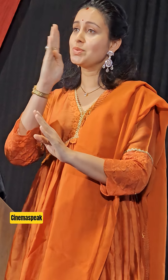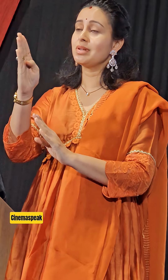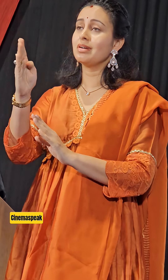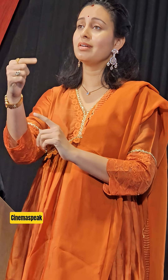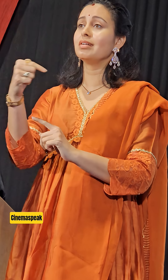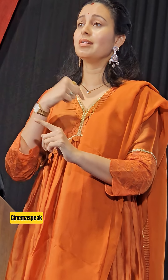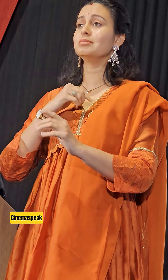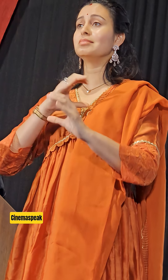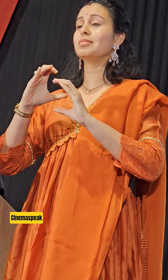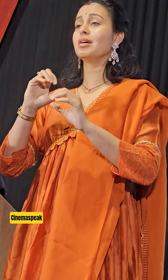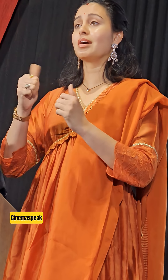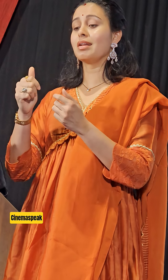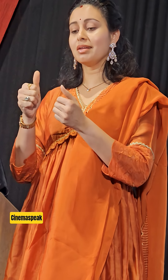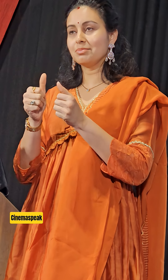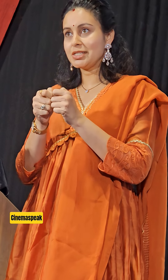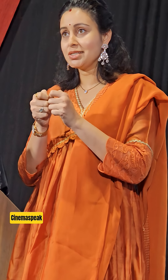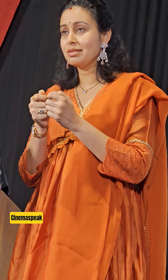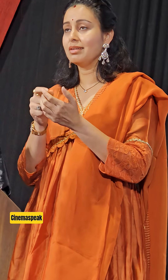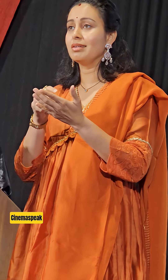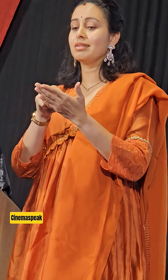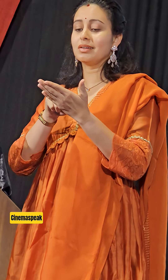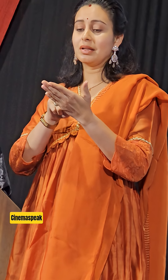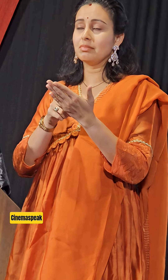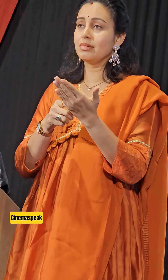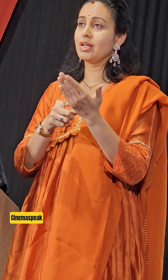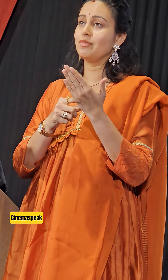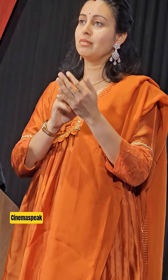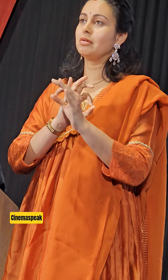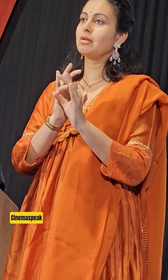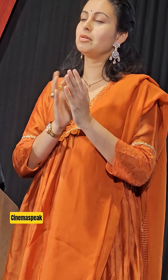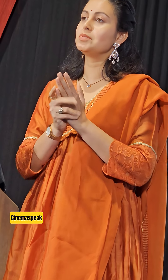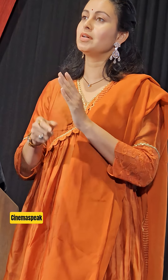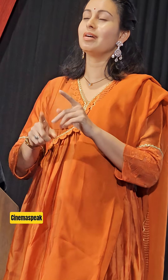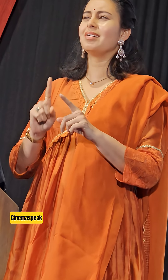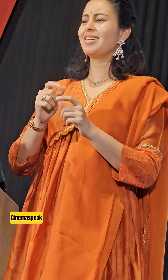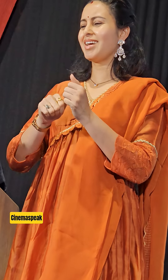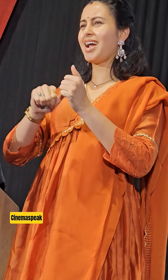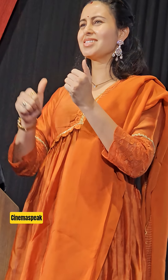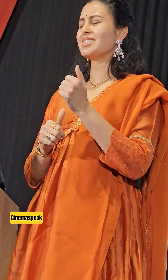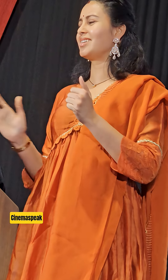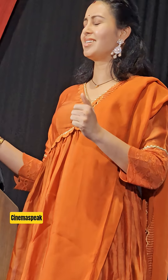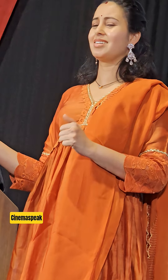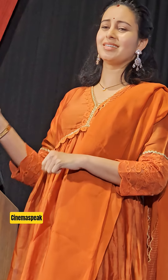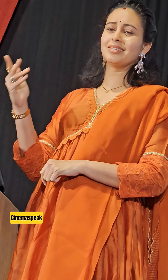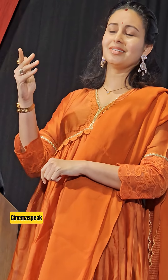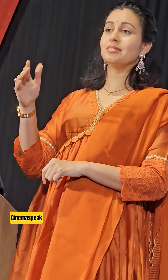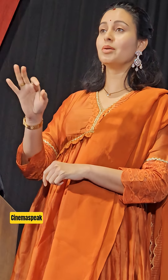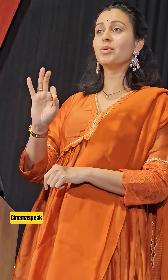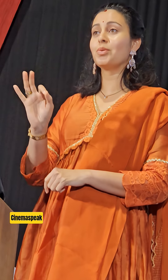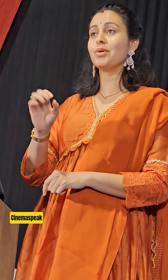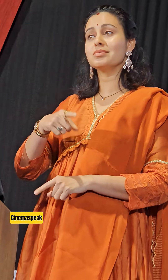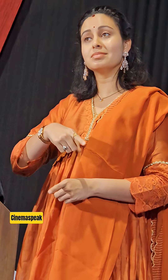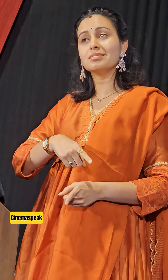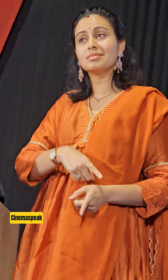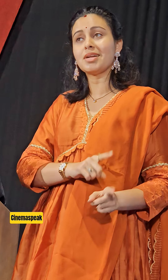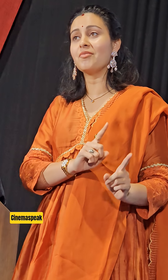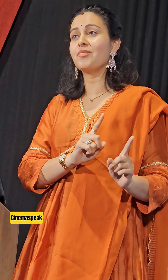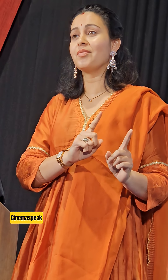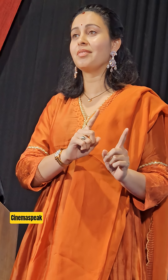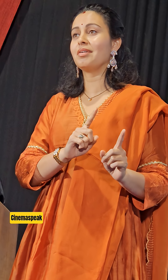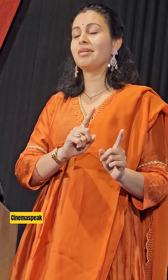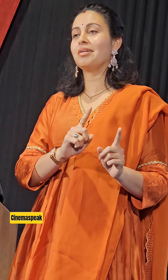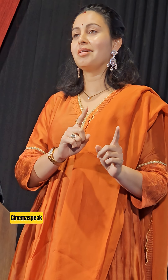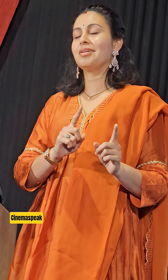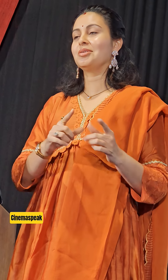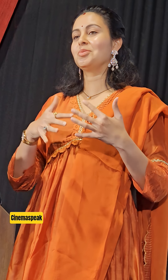என்னோட ஸ்கில் செட்டுக்காக என்னோட டைரக்டாக கம்யூனிகேட் பண்ணி ஸ்கிரிப்ட்லேருந்து எல்லாமே ஸ்டெப் பை ஸ்டெப் அந்த வேலை எல்லாமே